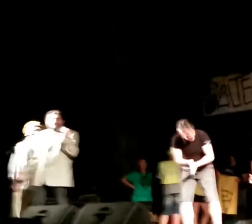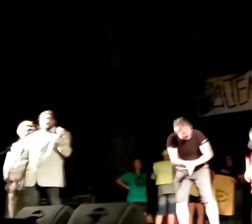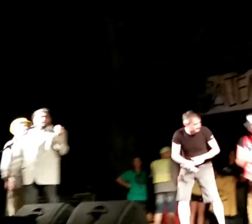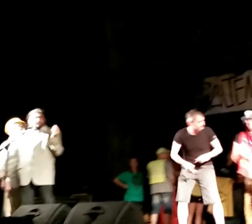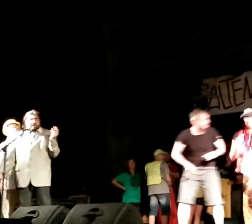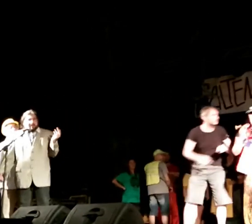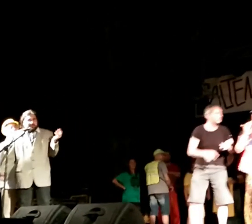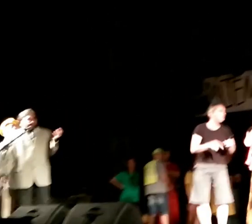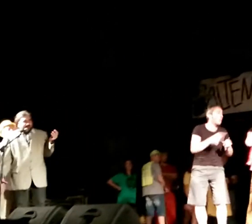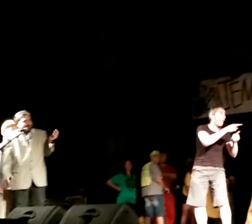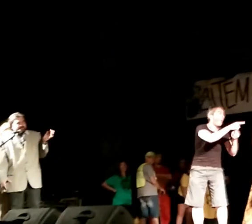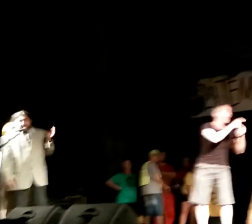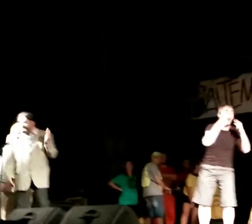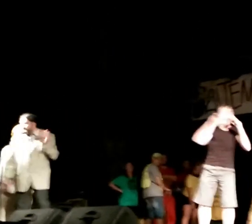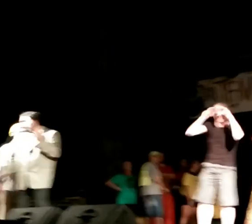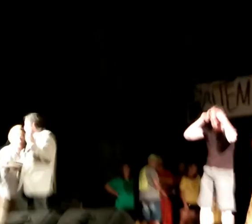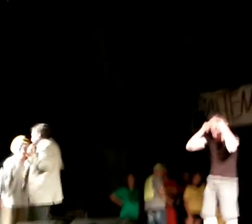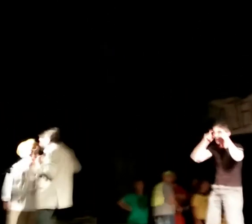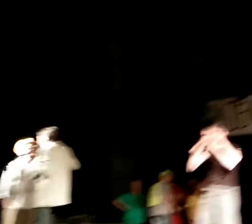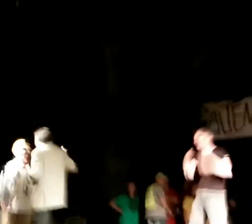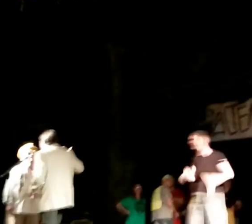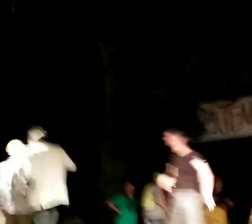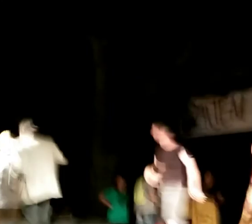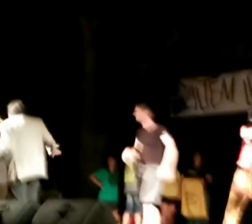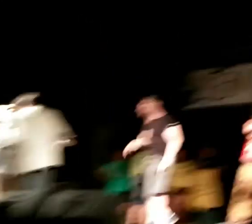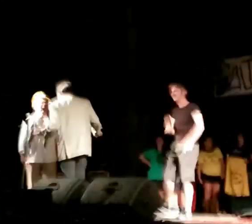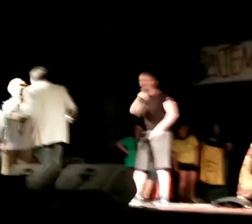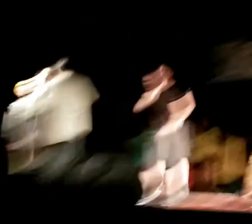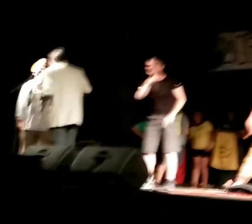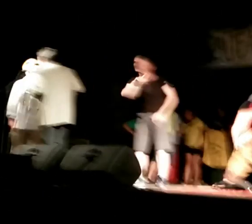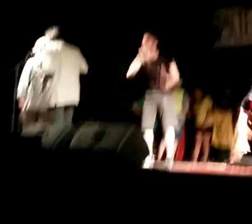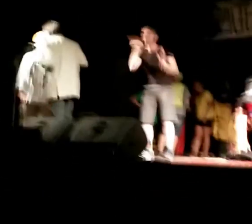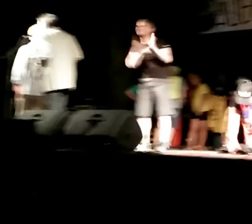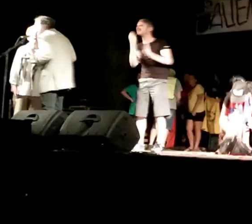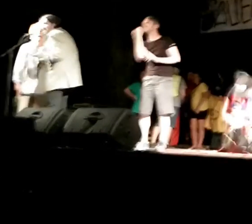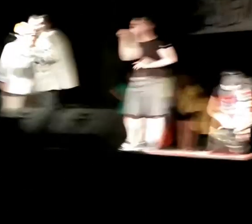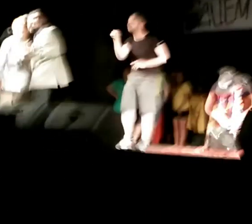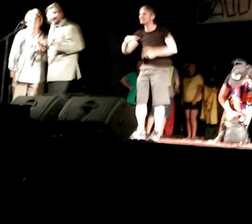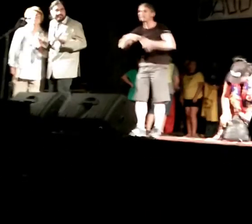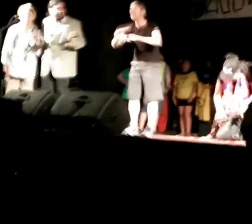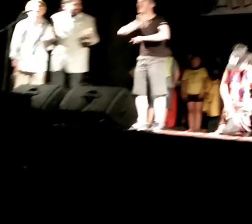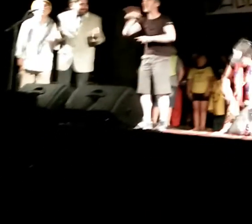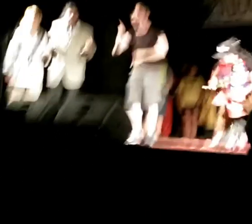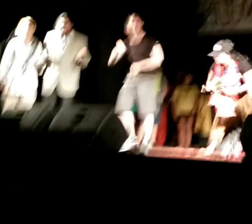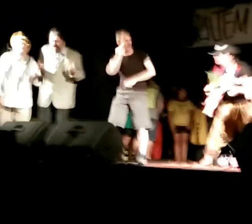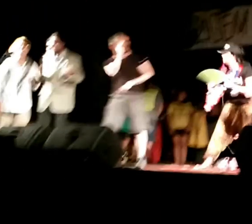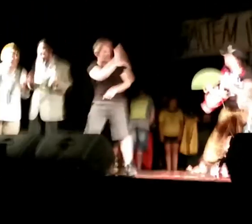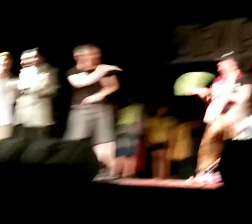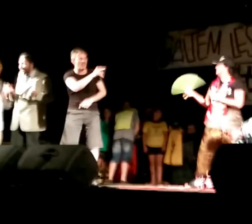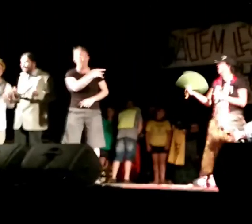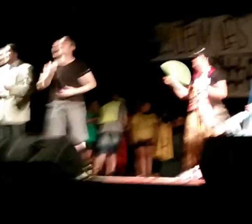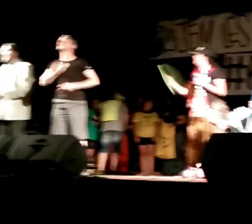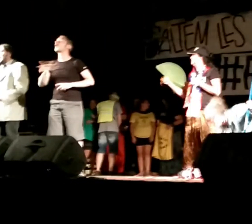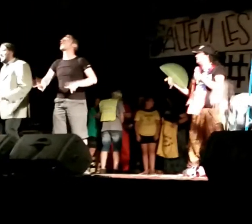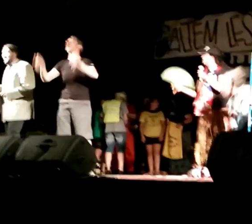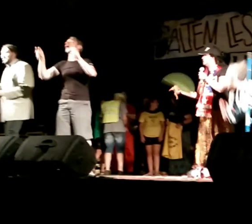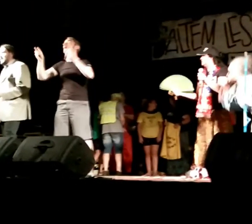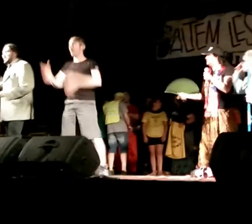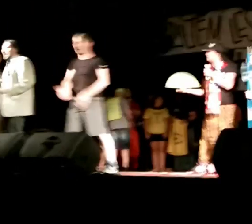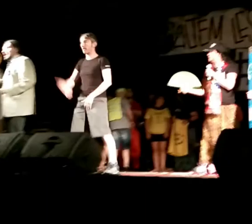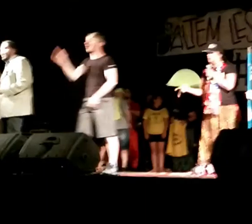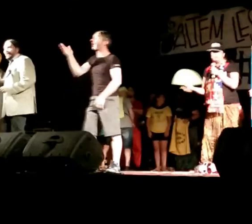Bueno, mira, guapa. Això és una persona il·legal, que està fent comerç il·legal. Això és el nou ajuntament.